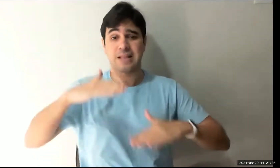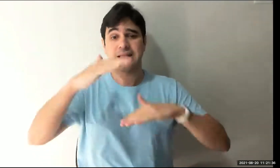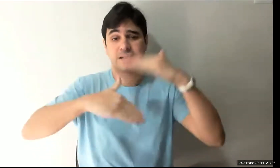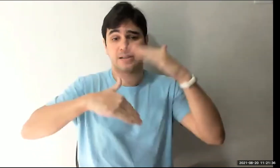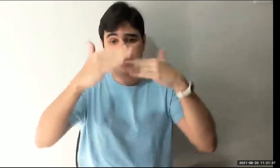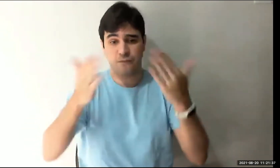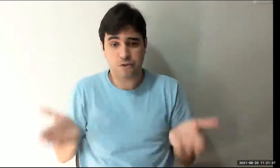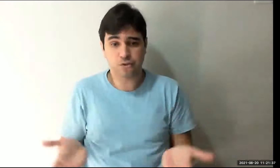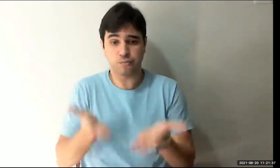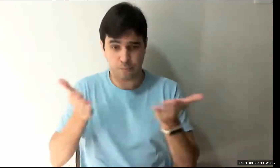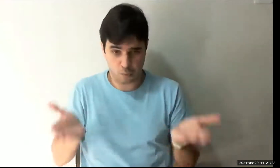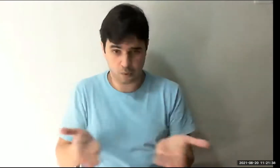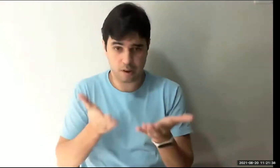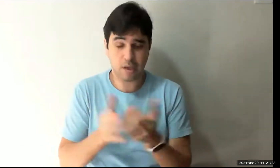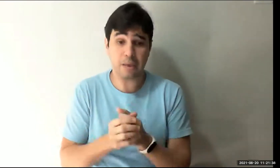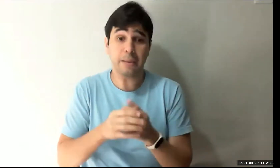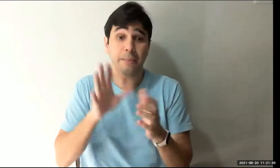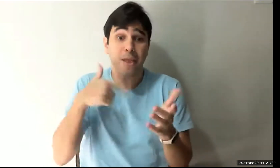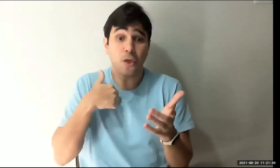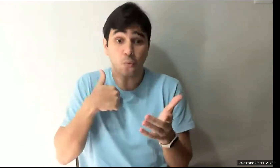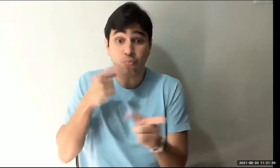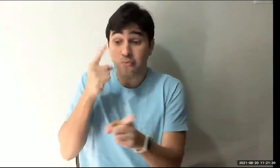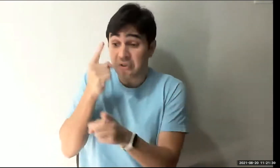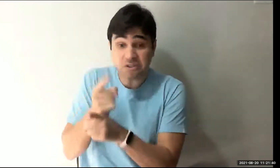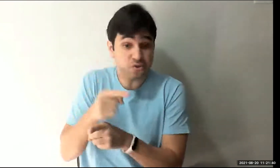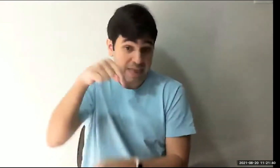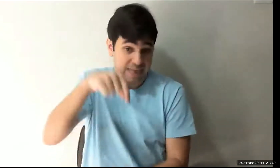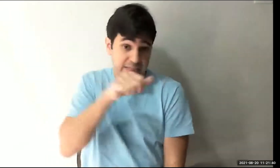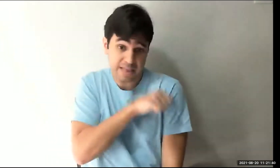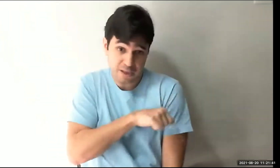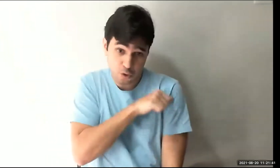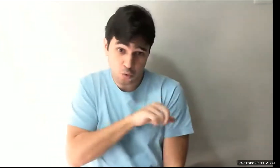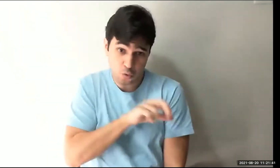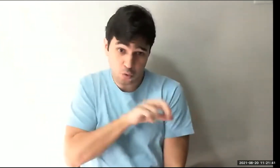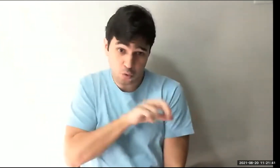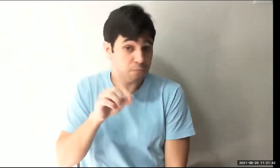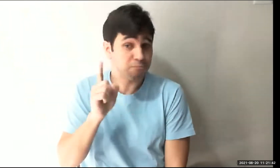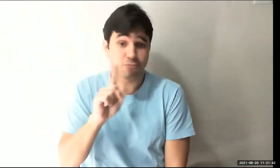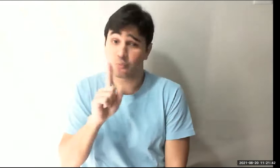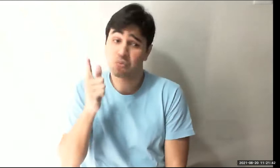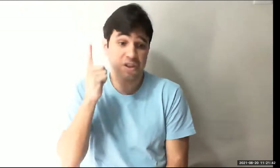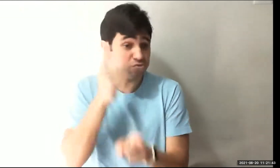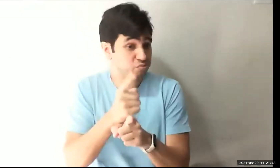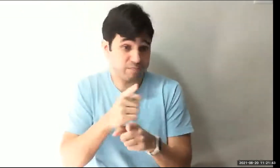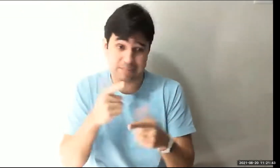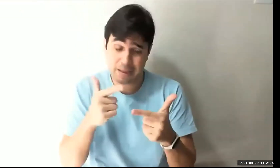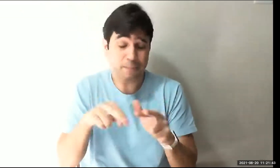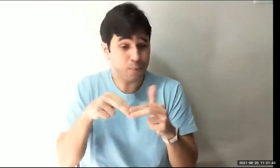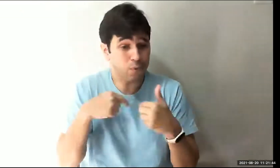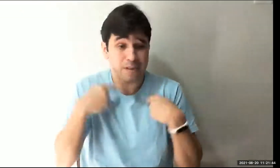Então, eu acredito que para surdo a importância do corpo, né, a questão física e a estimulação na visualidade,